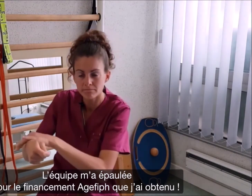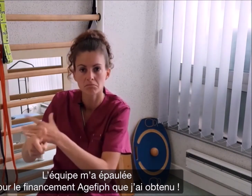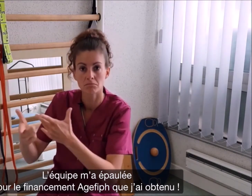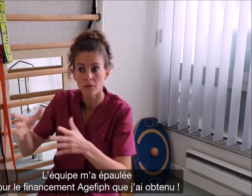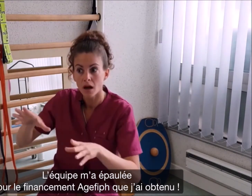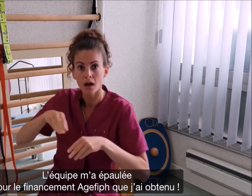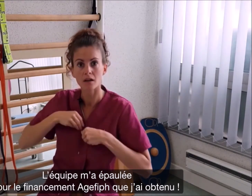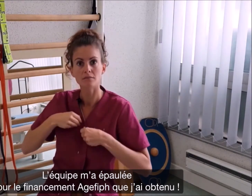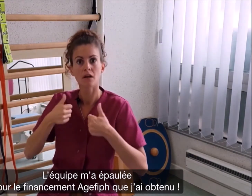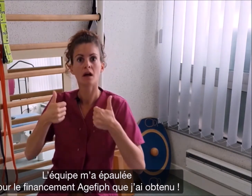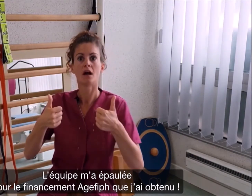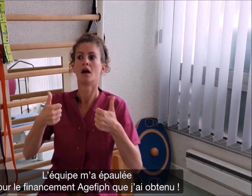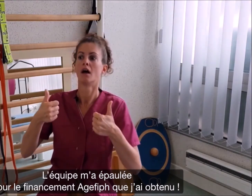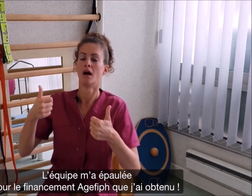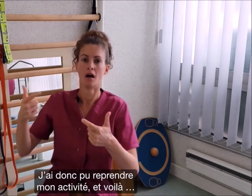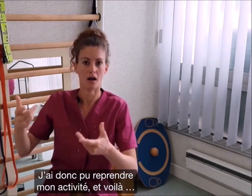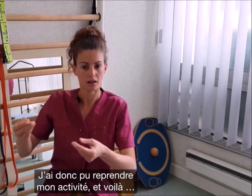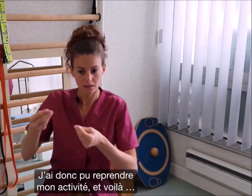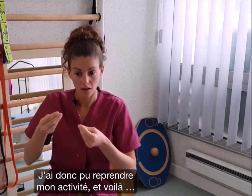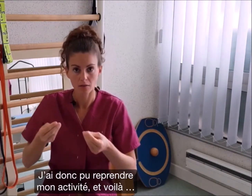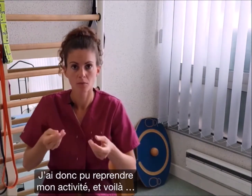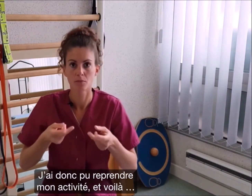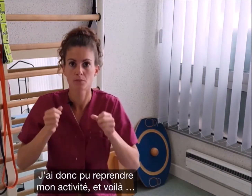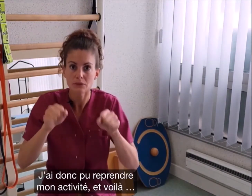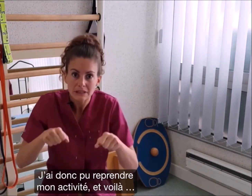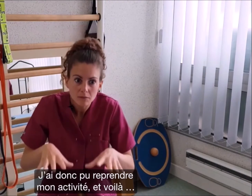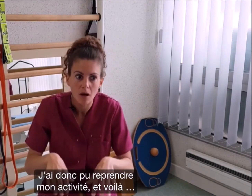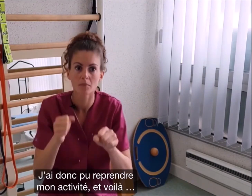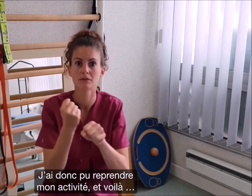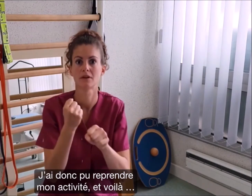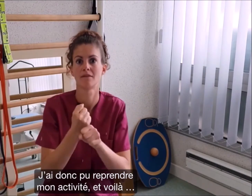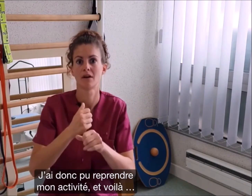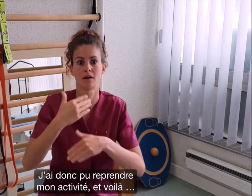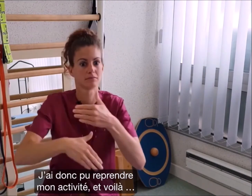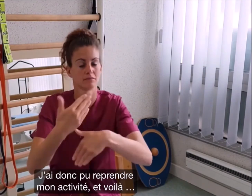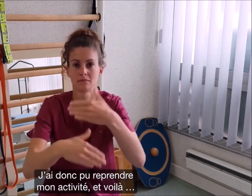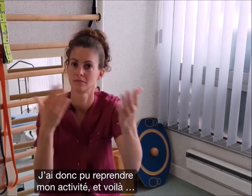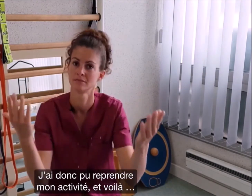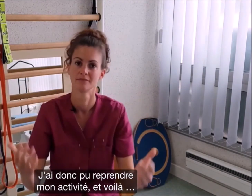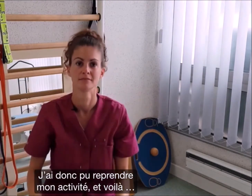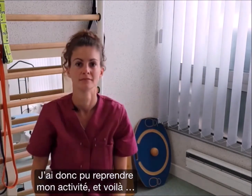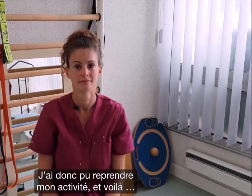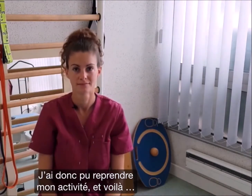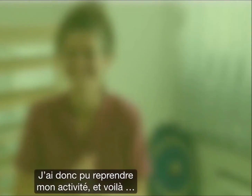obtenu. J'ai donc pu reprendre mon activité et voilà.